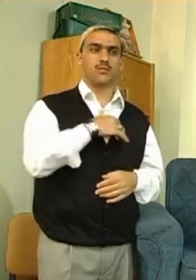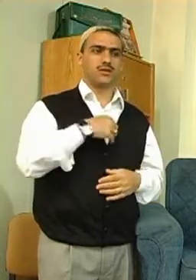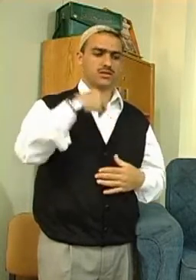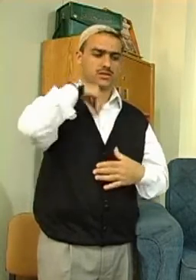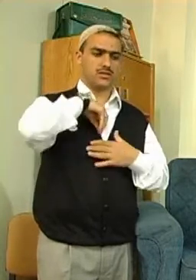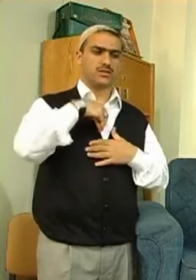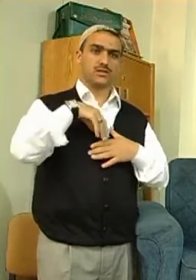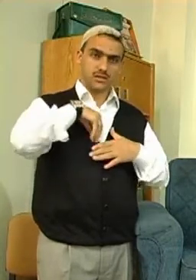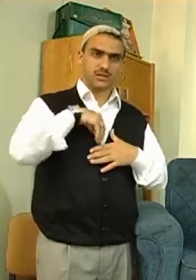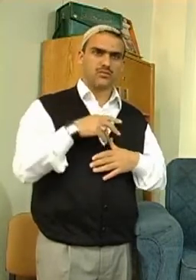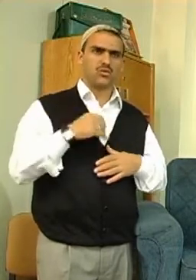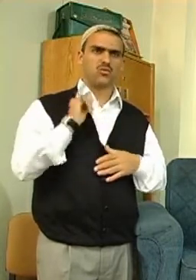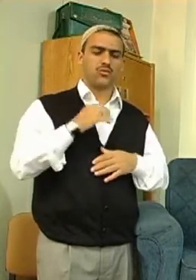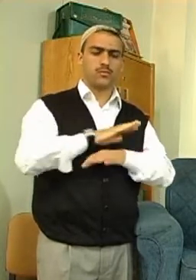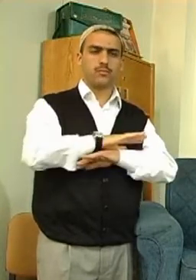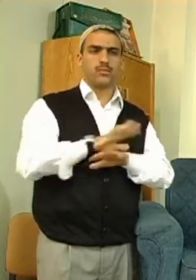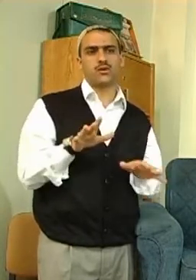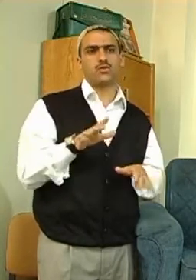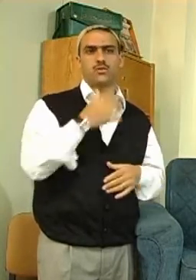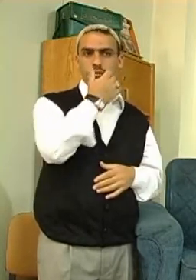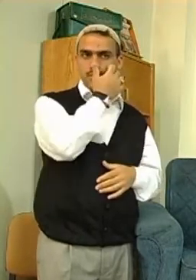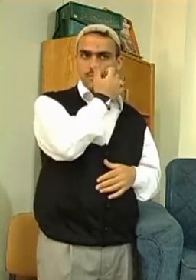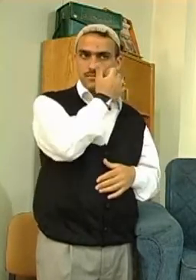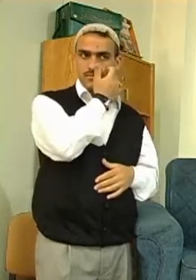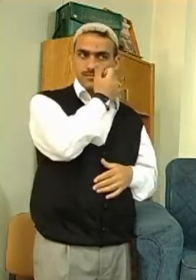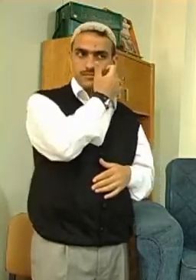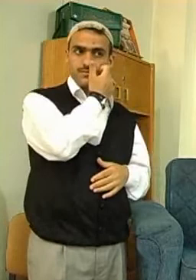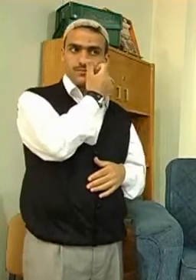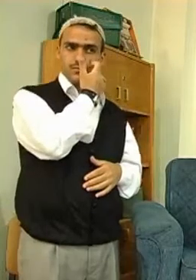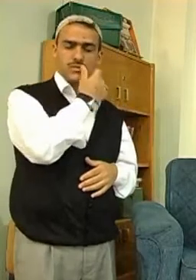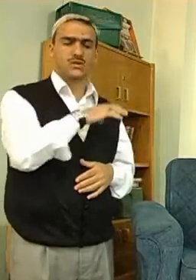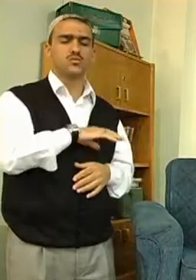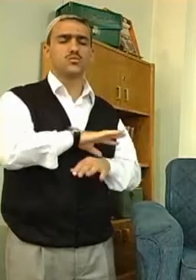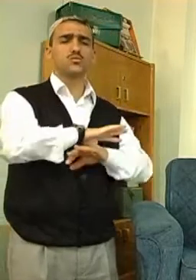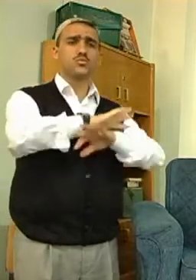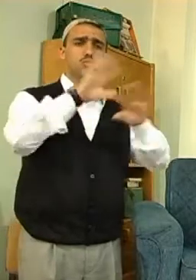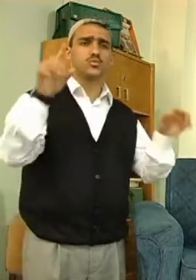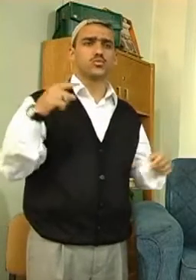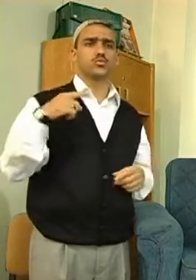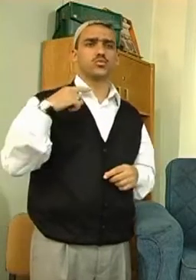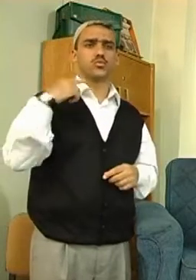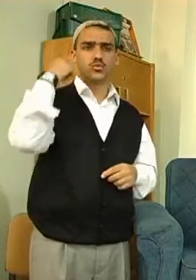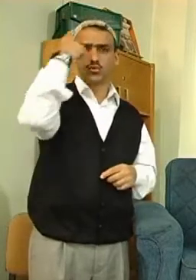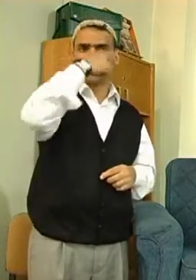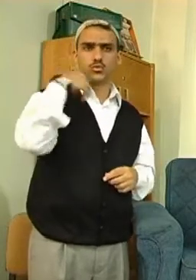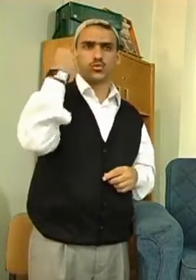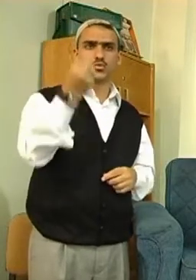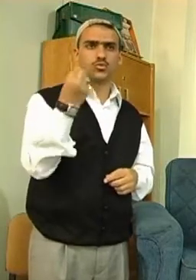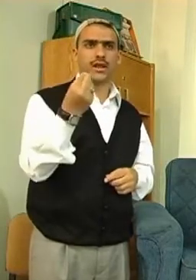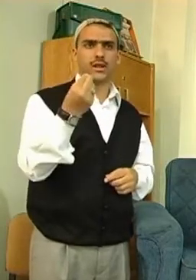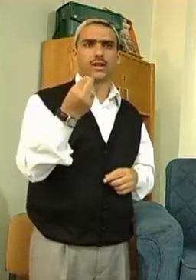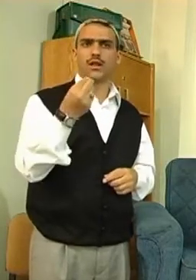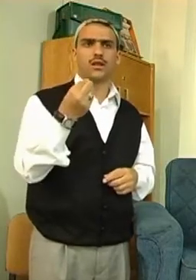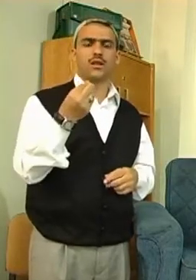diyor, cesaretin dahi menbaı imandır diyor. Yani bütün güzelliklerin de kaynağı yine iman oluyor. Onun için imanın binler güzelliği